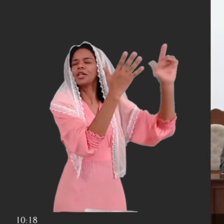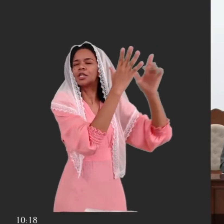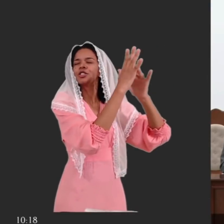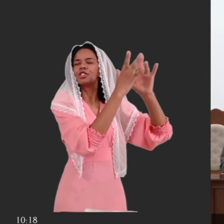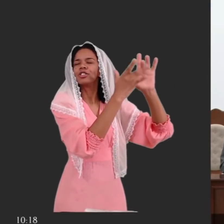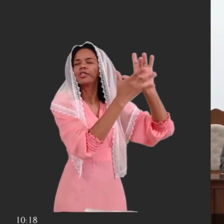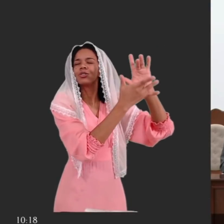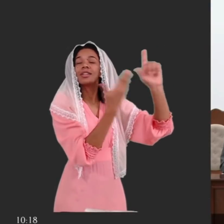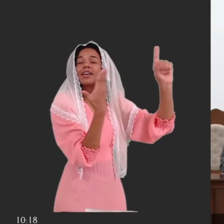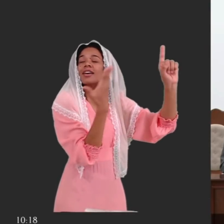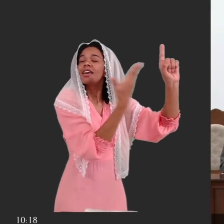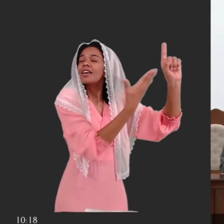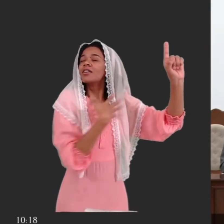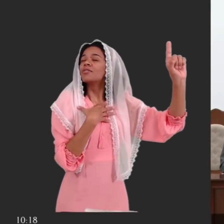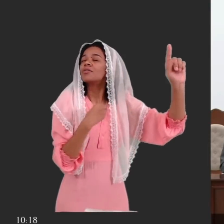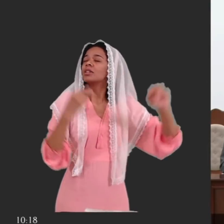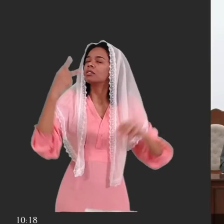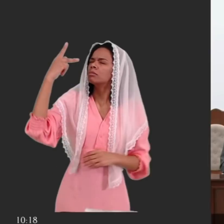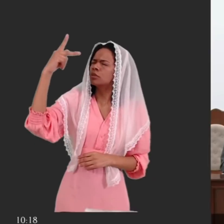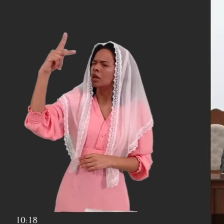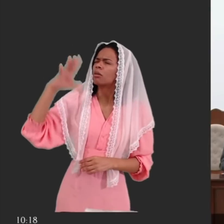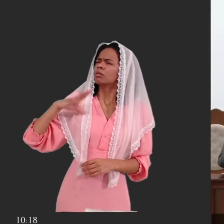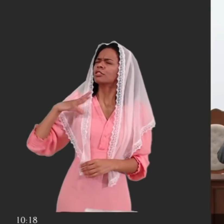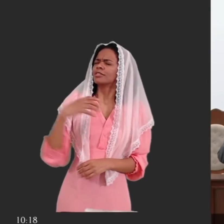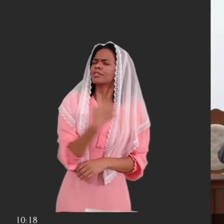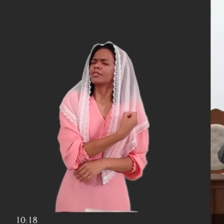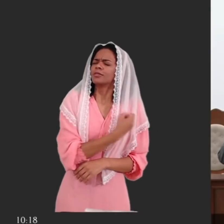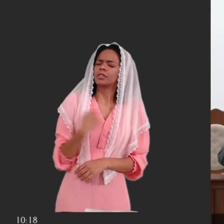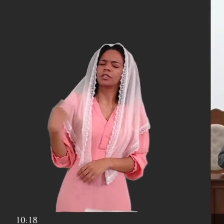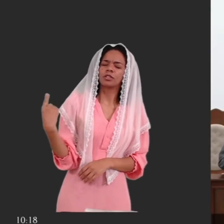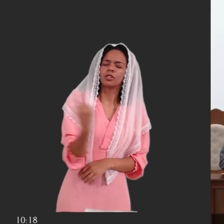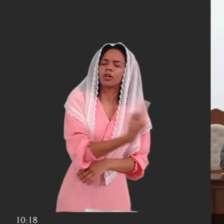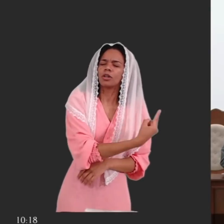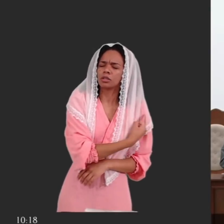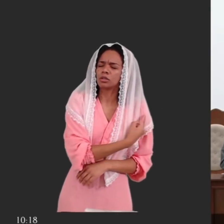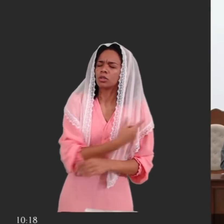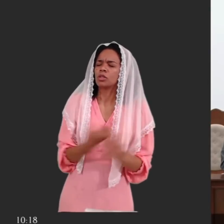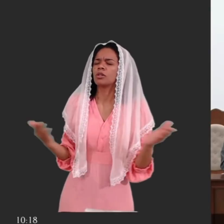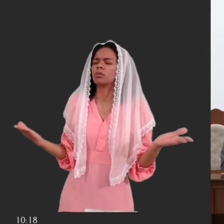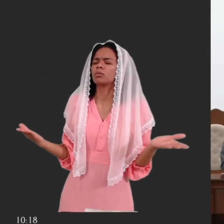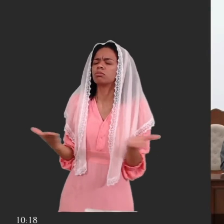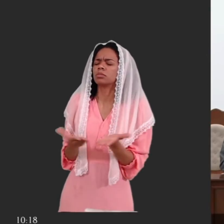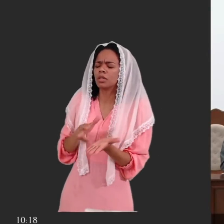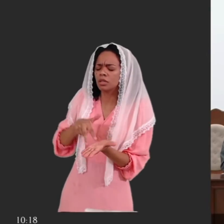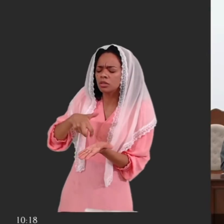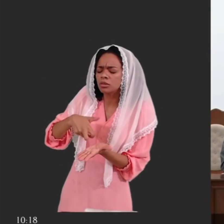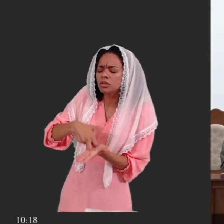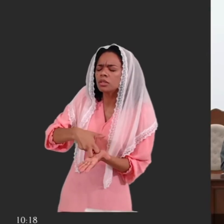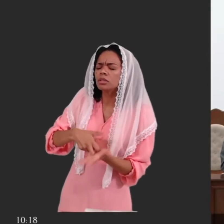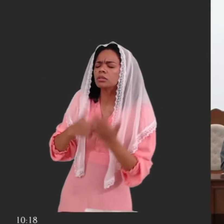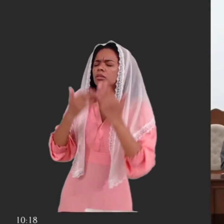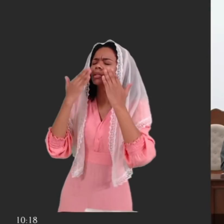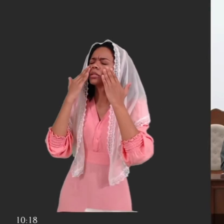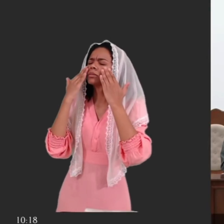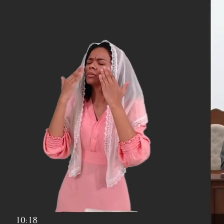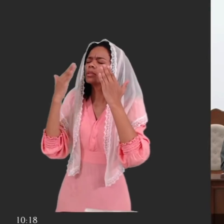Filho, nosso Salvador, ajoelhados estamos diante de ti, dentro da tua casa,